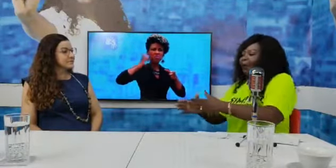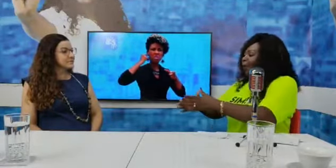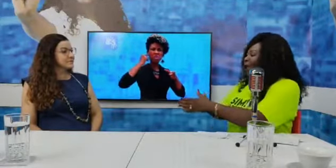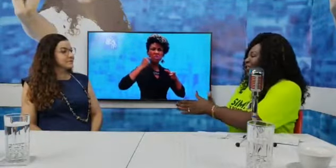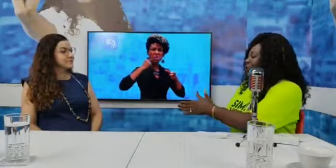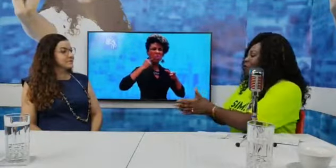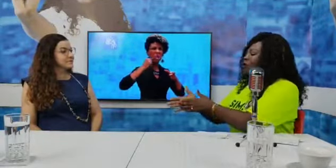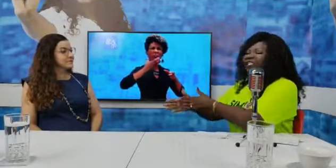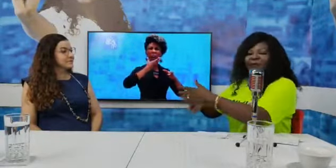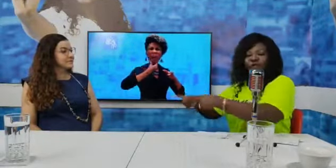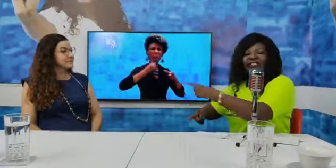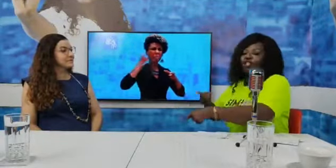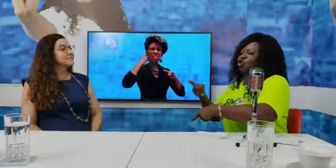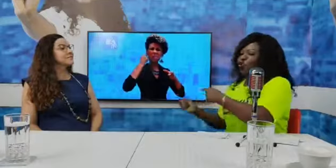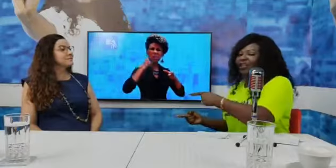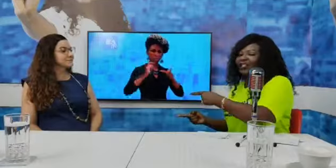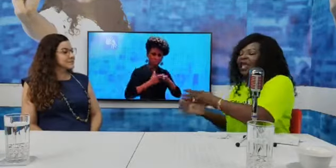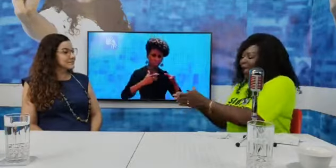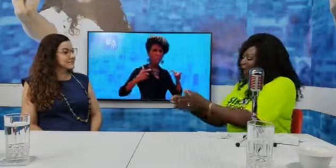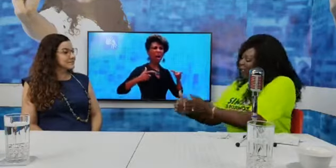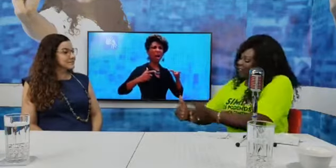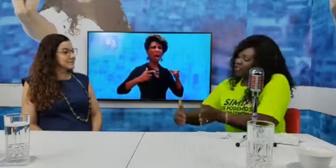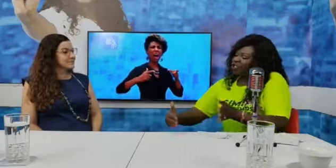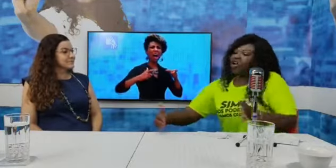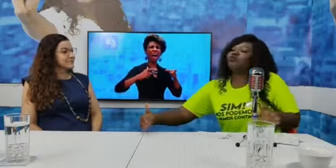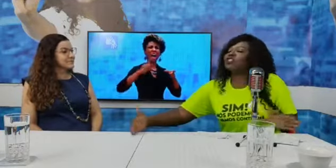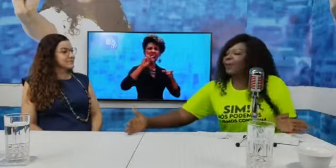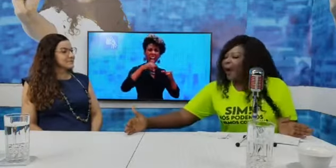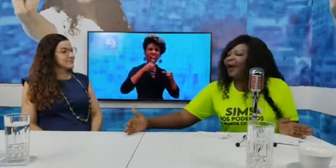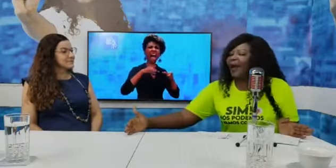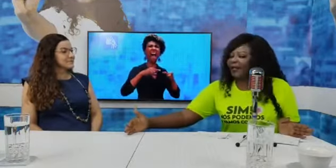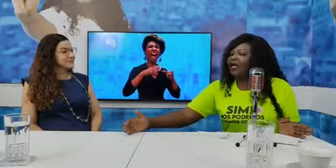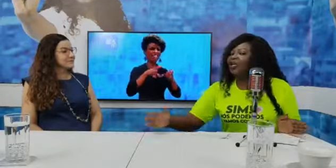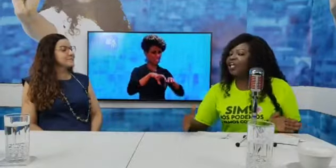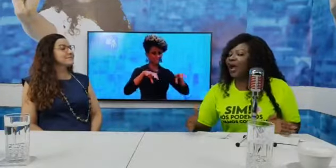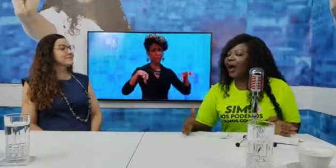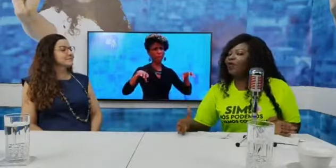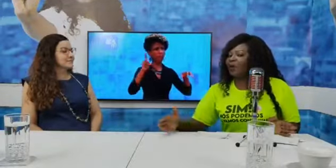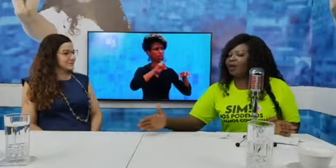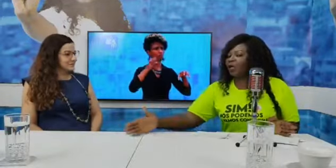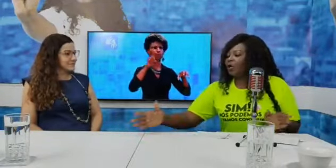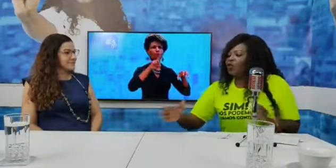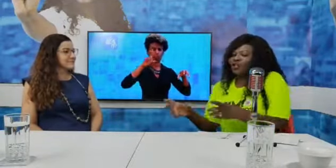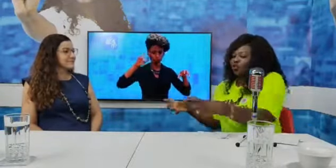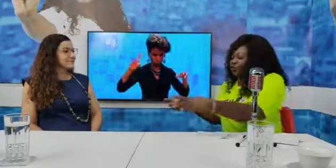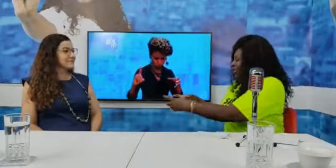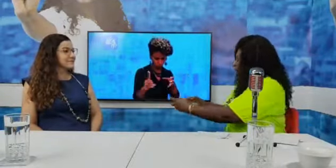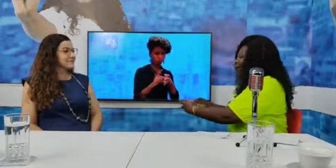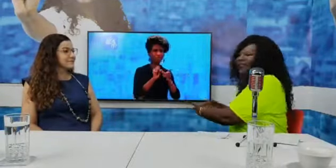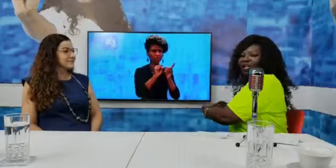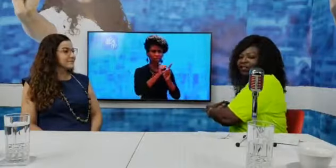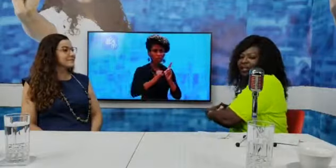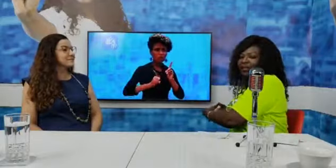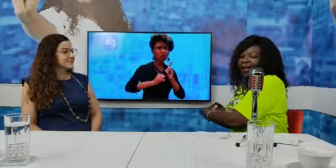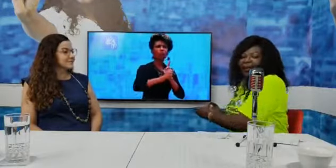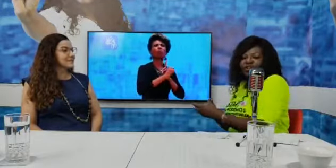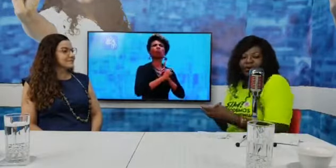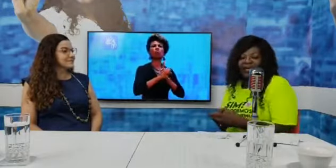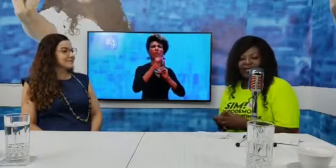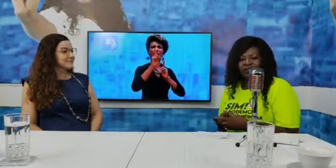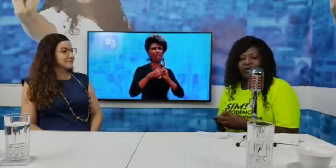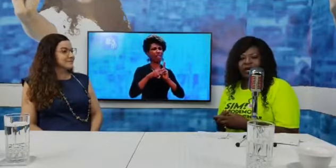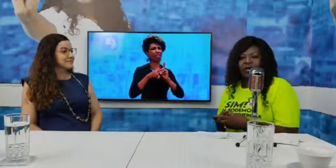que a população das pessoas surdas, elas estão separadas, que há uma sociedade restrita a